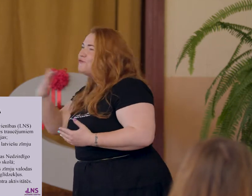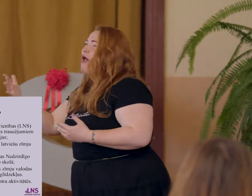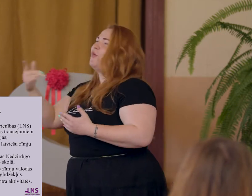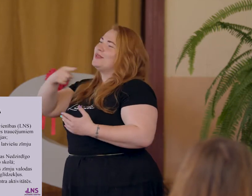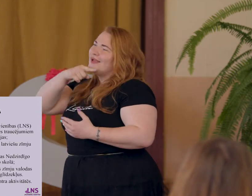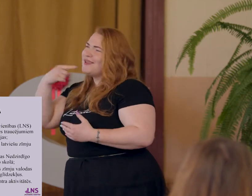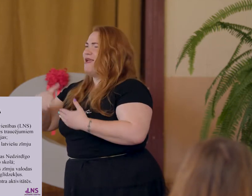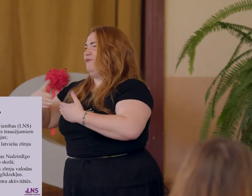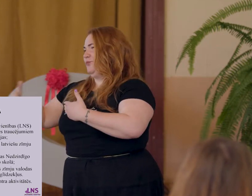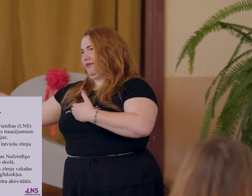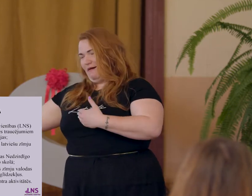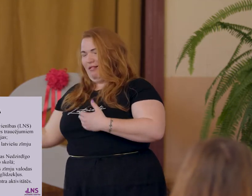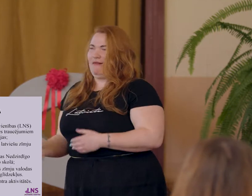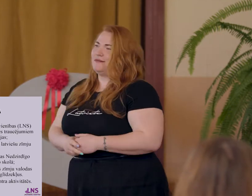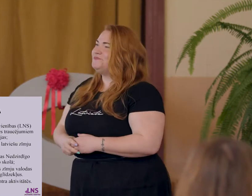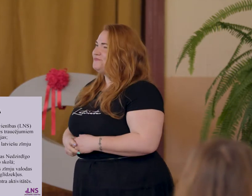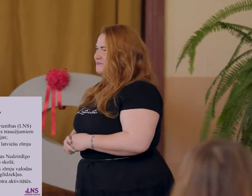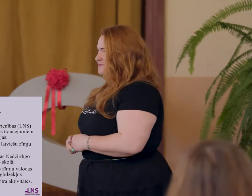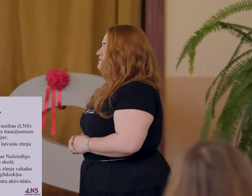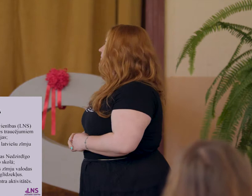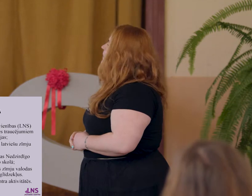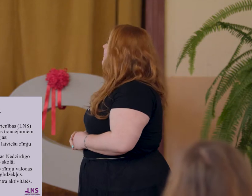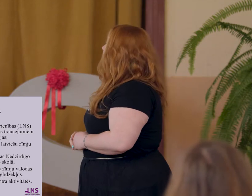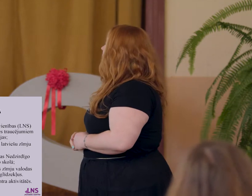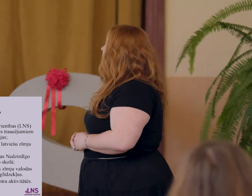tam nāk latviešu valoda, krievu valoda.